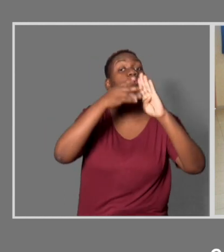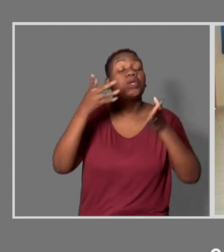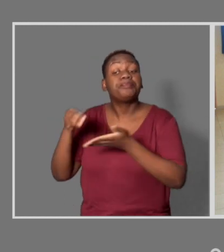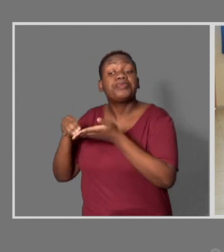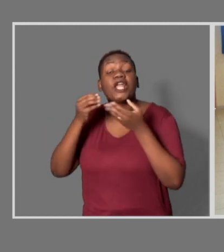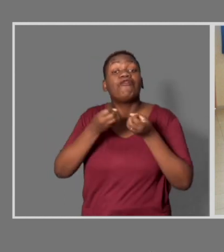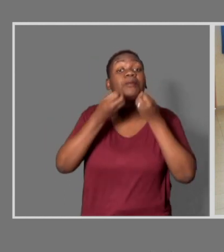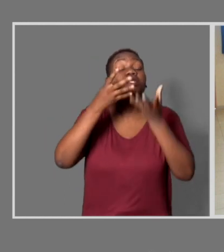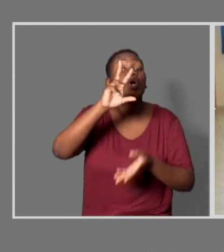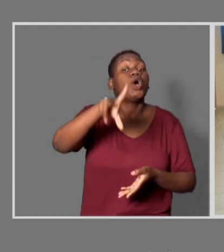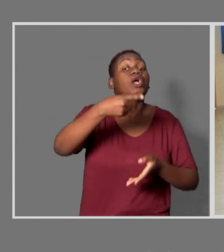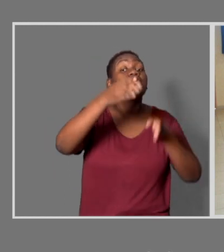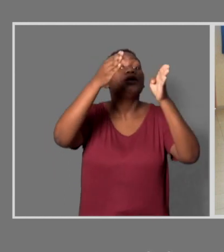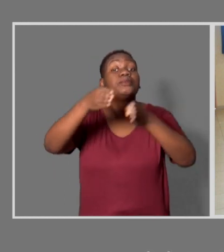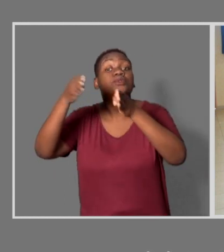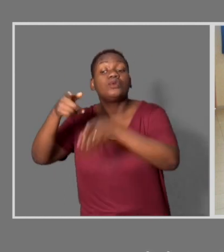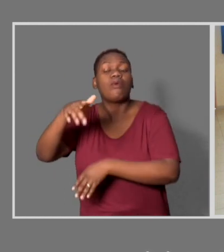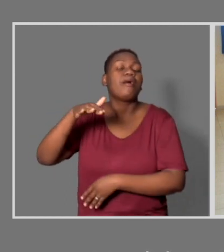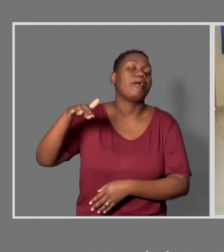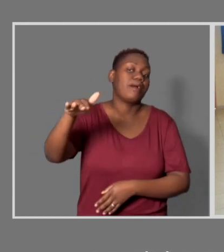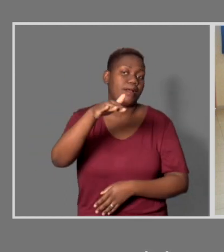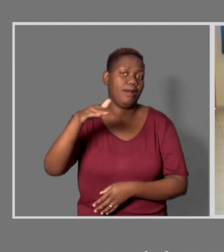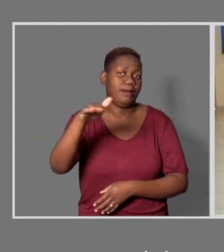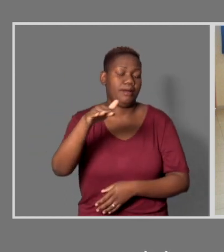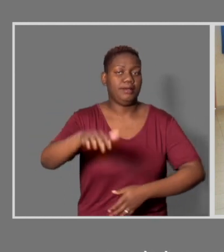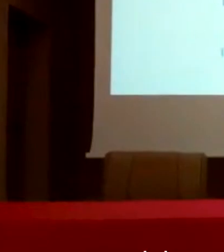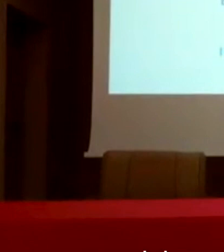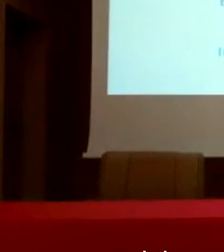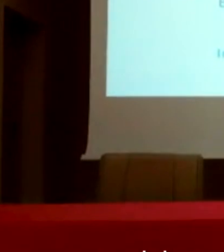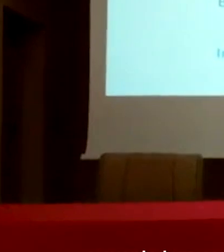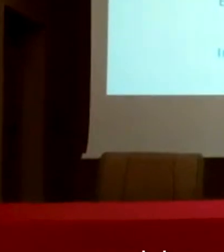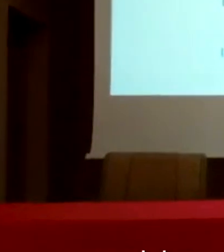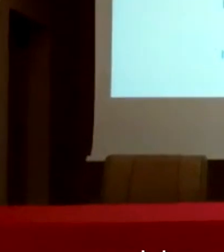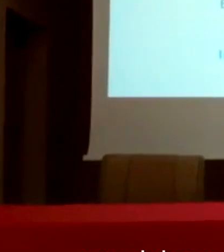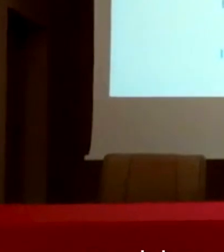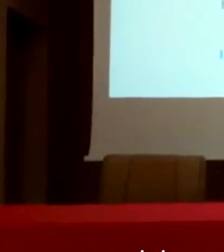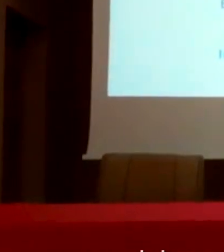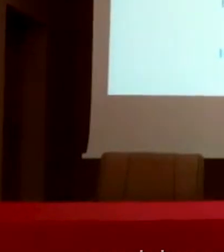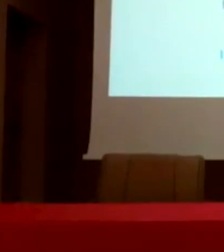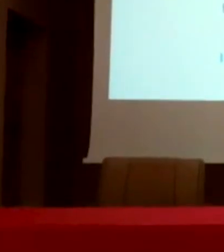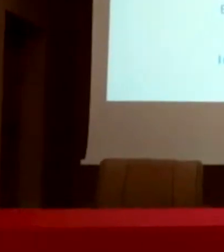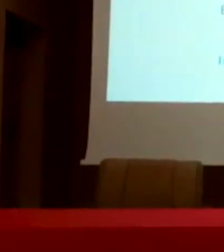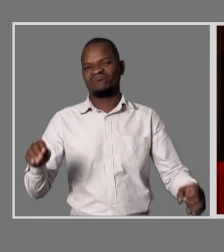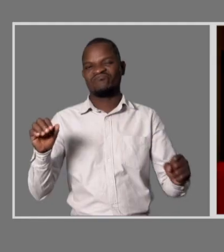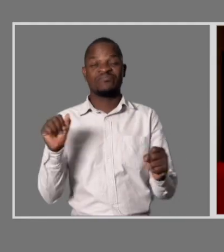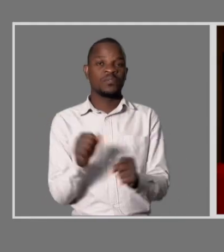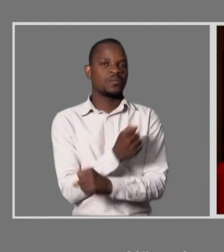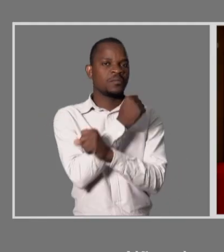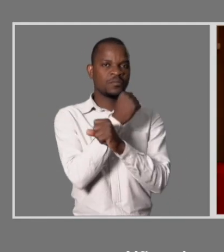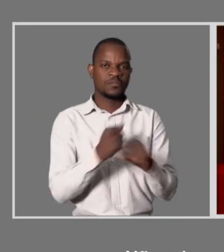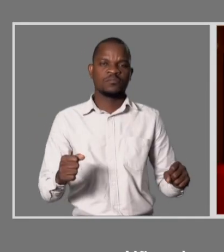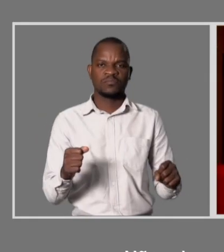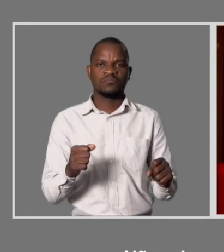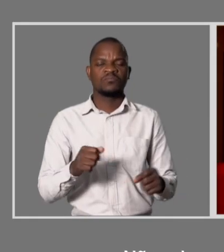4 dias, o evento tem como objetivo garantir que informações sobre este assunto cheguem a esta camada social. Não vai ser